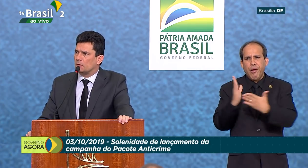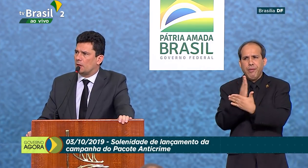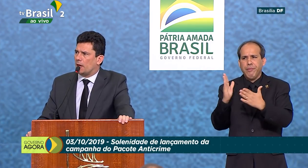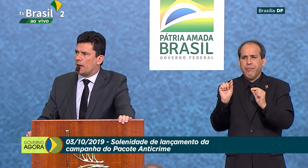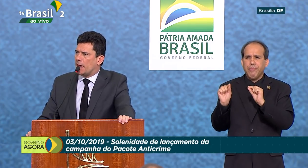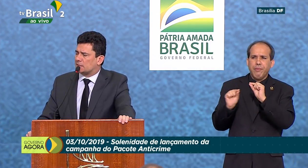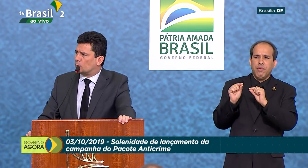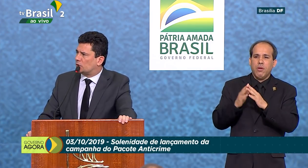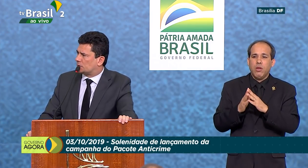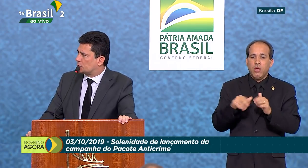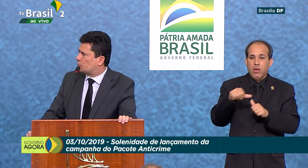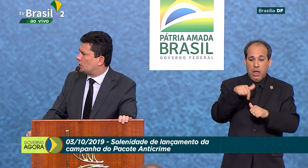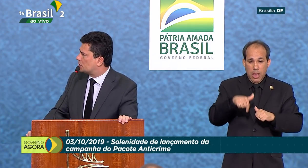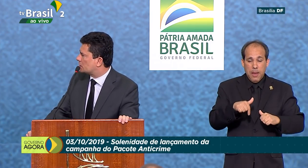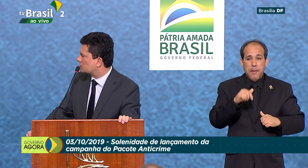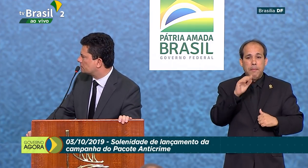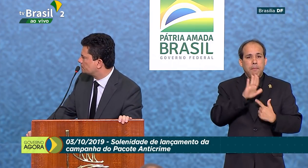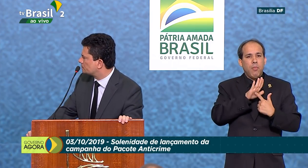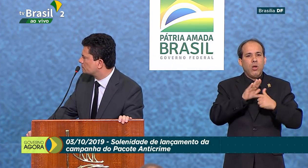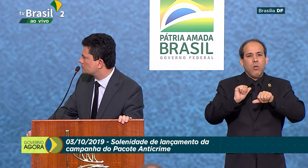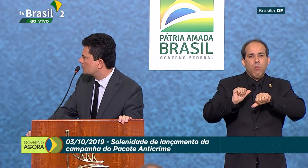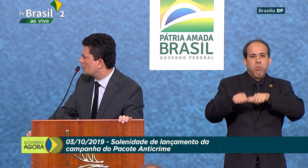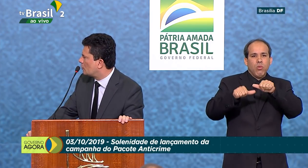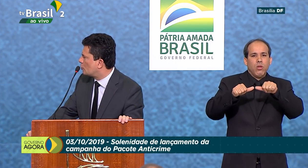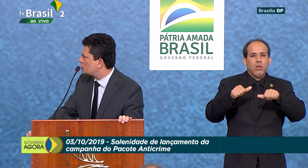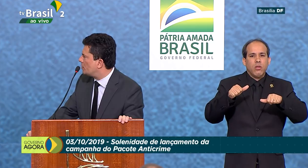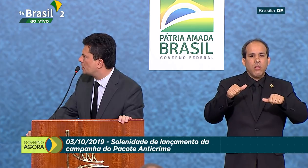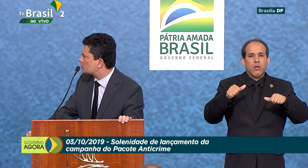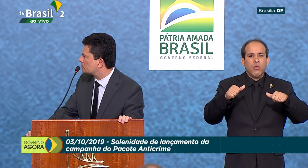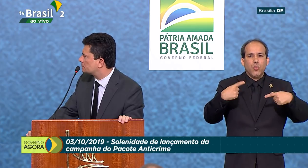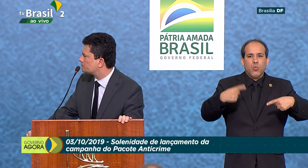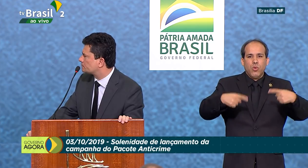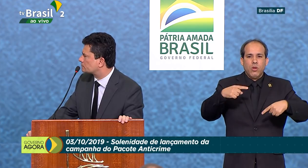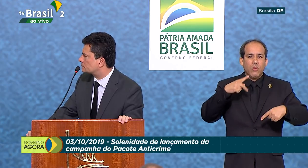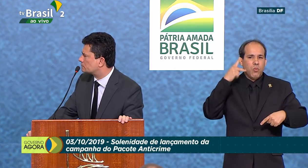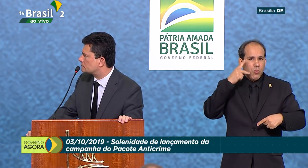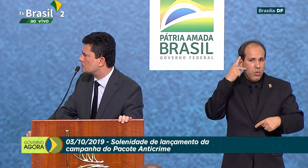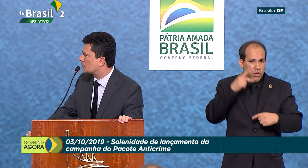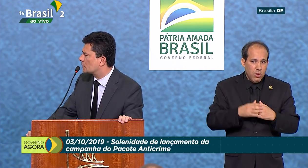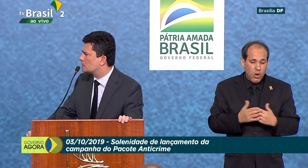reflete essa mudança de política. Hoje mesmo